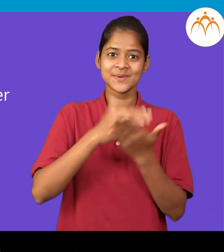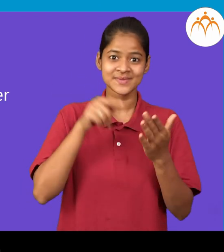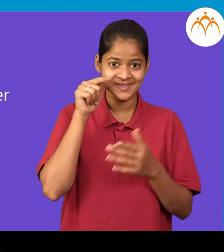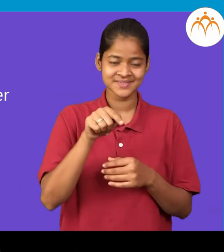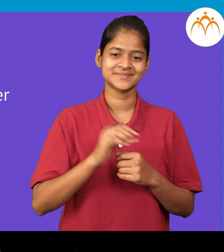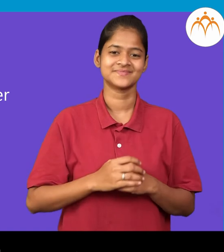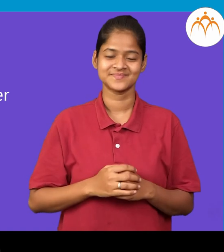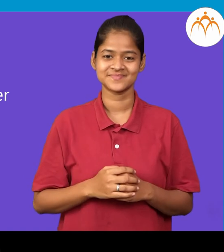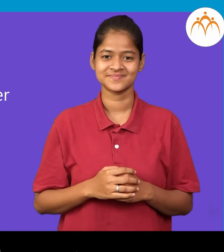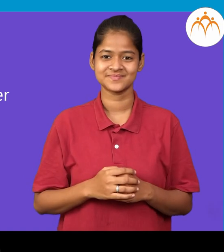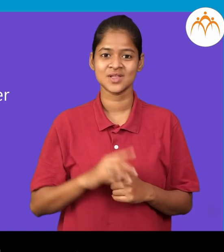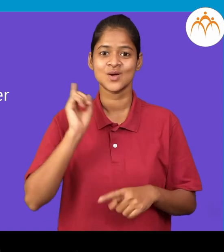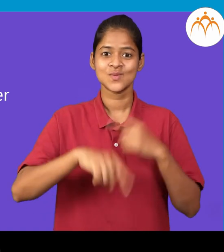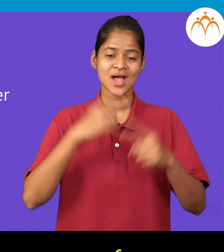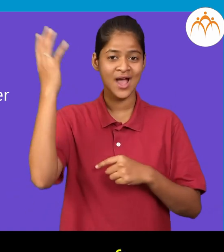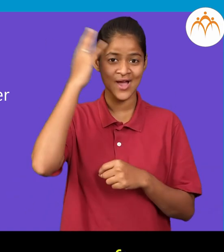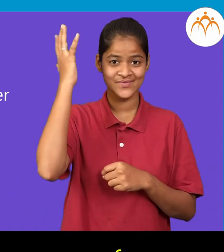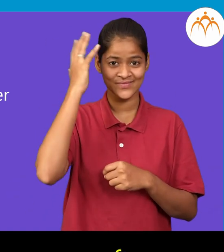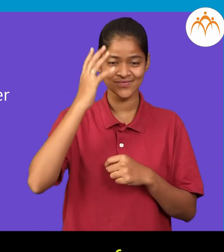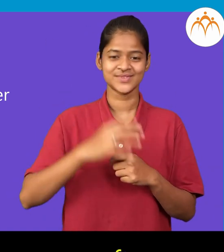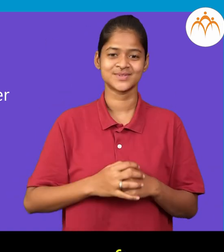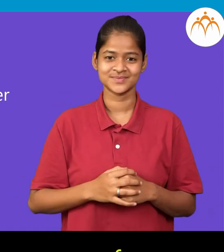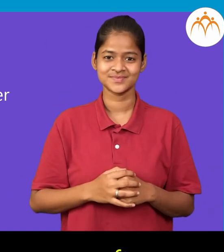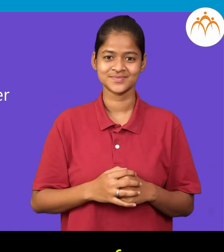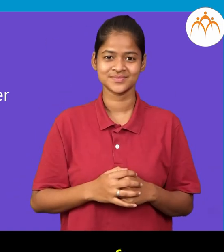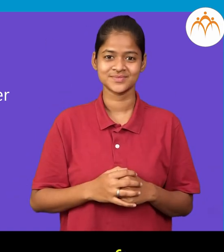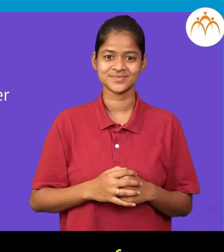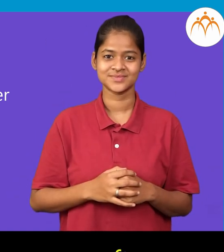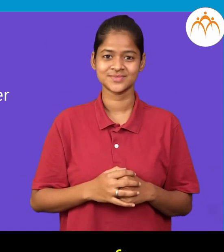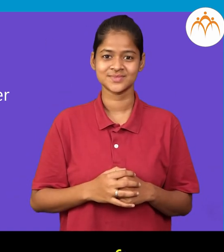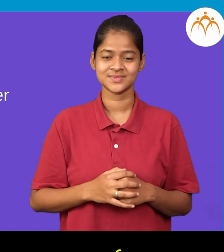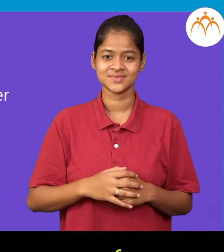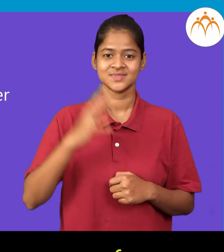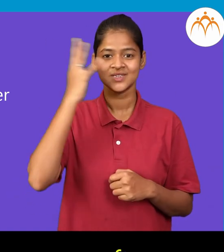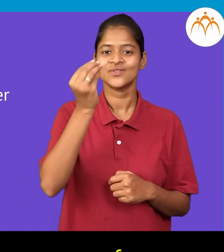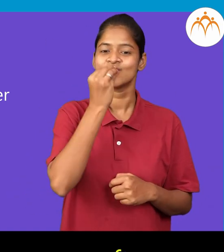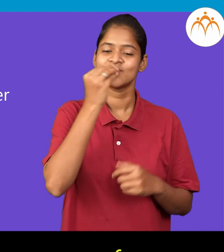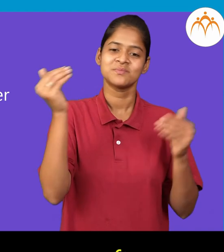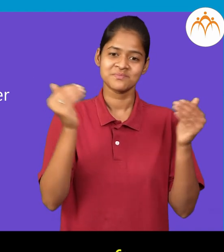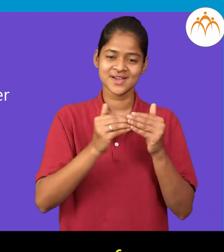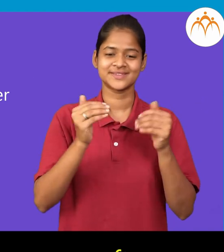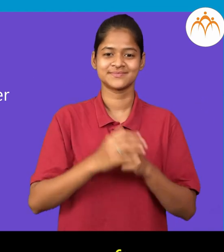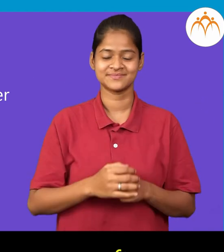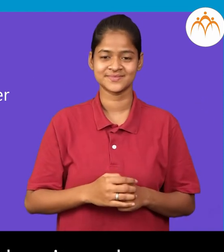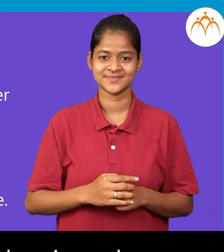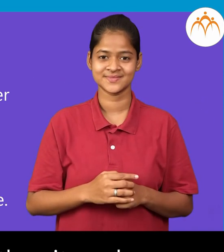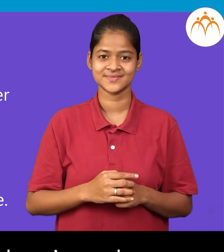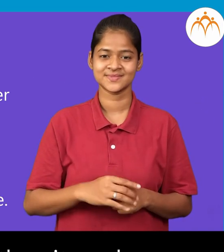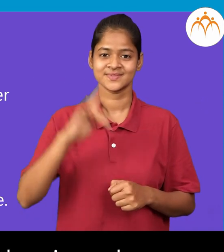हर बर्थडे पार्टी. लेट अस मीट फॉर लंच टुमॉरो आफ्टरनून. द